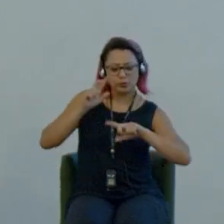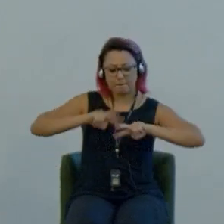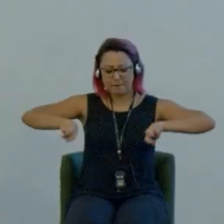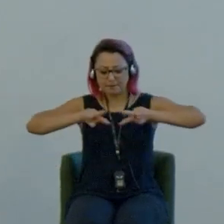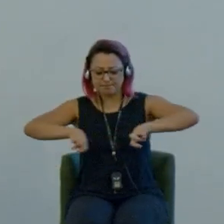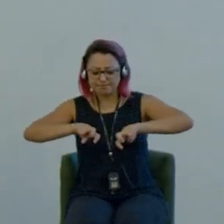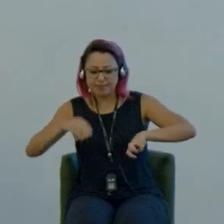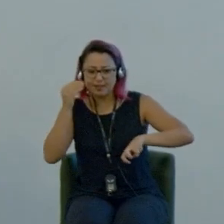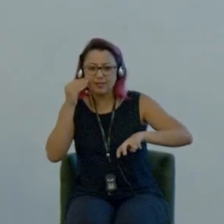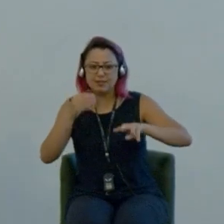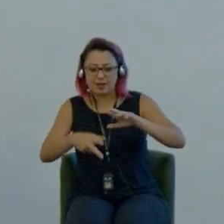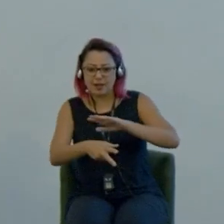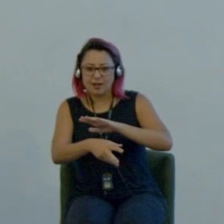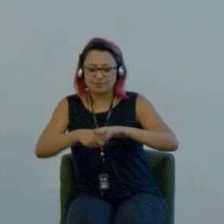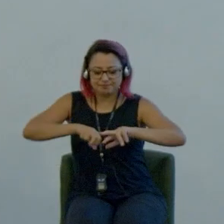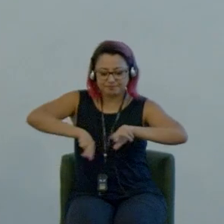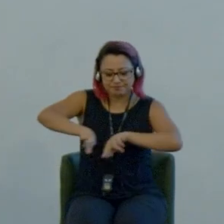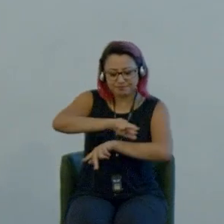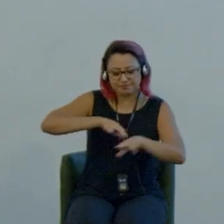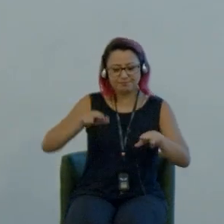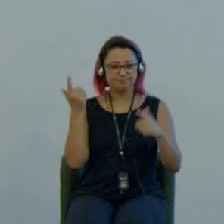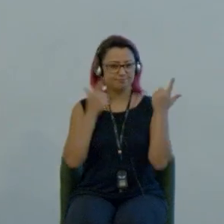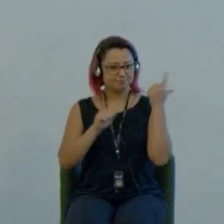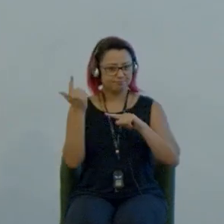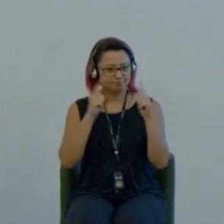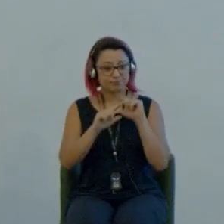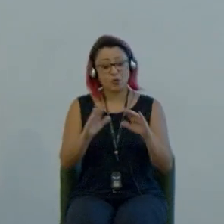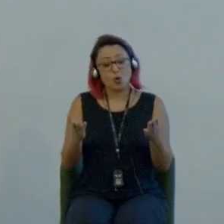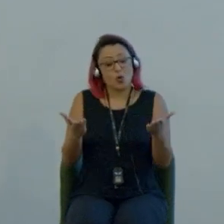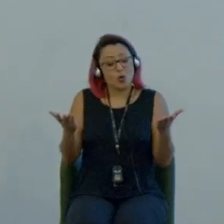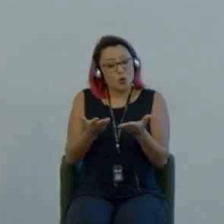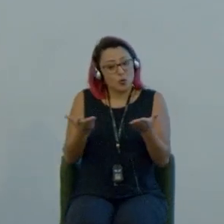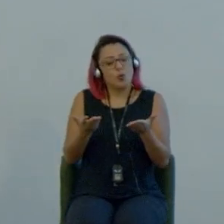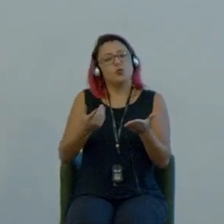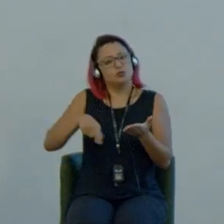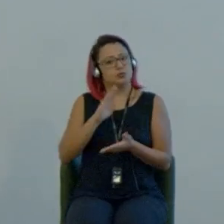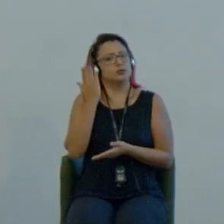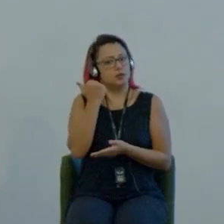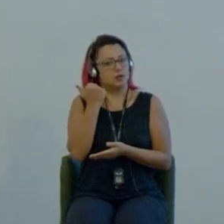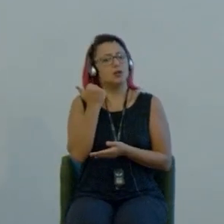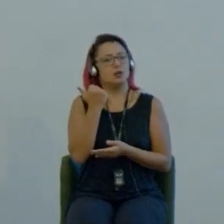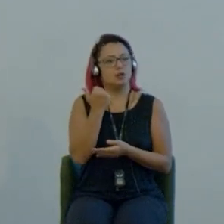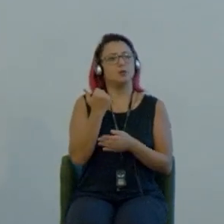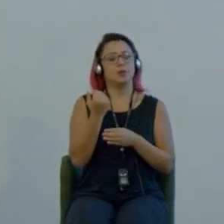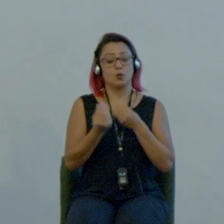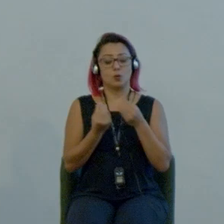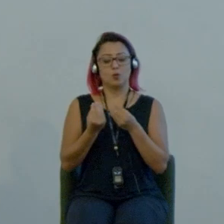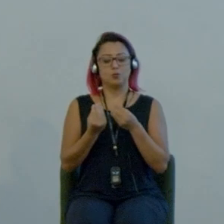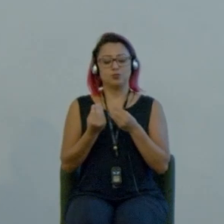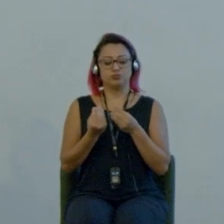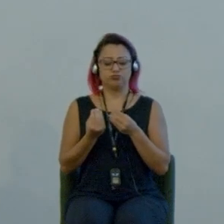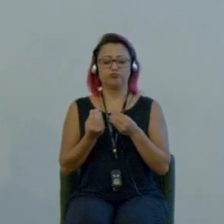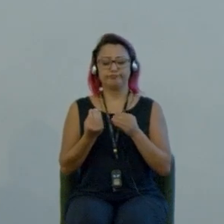a... voilà, et qu'aujourd'hui, une des choses qu'on sait, c'est que le fracking, par exemple, hein, ça va